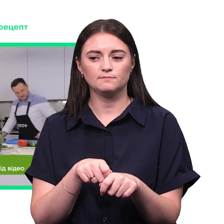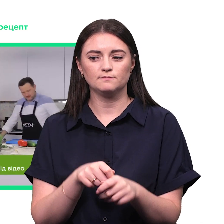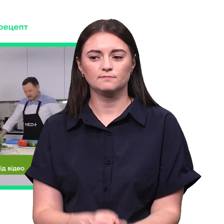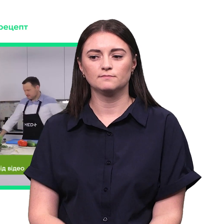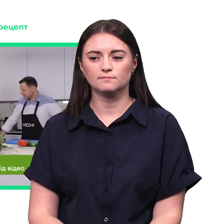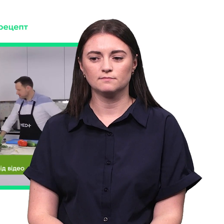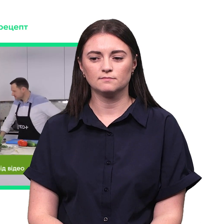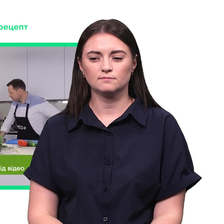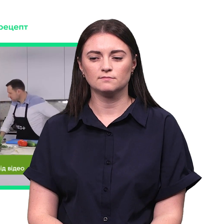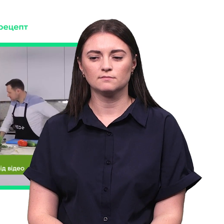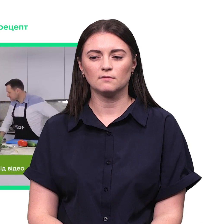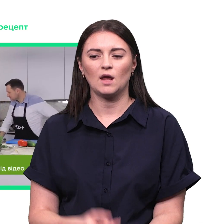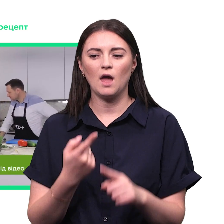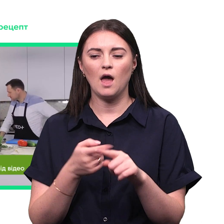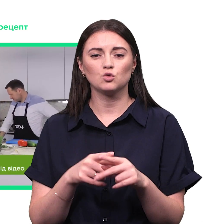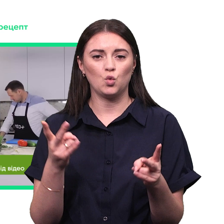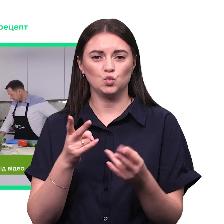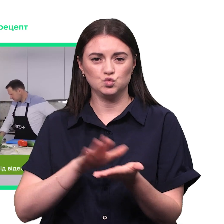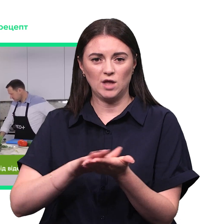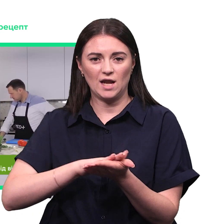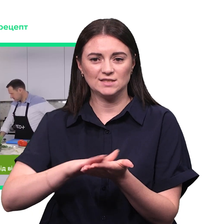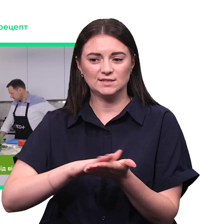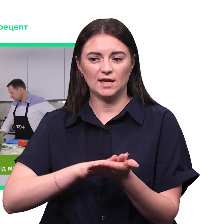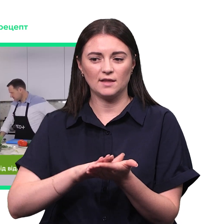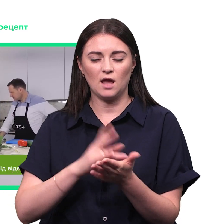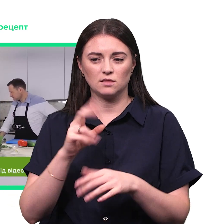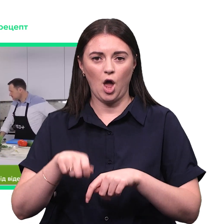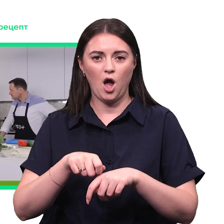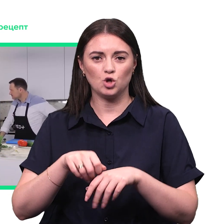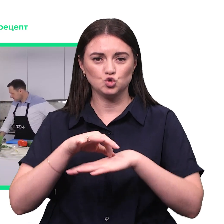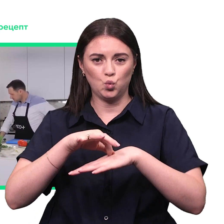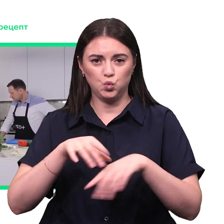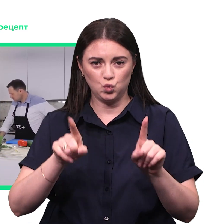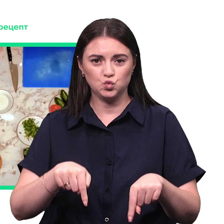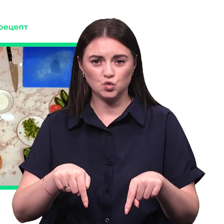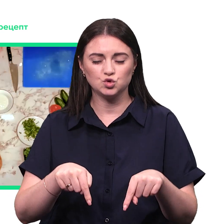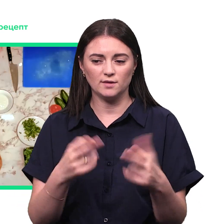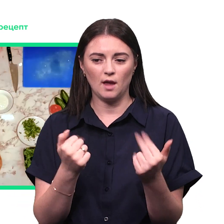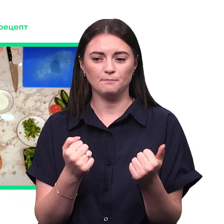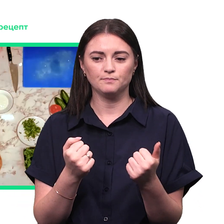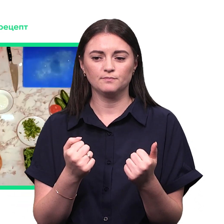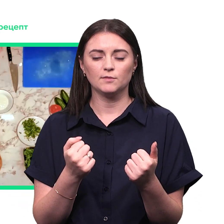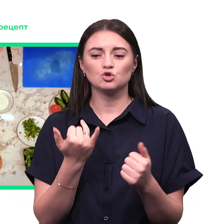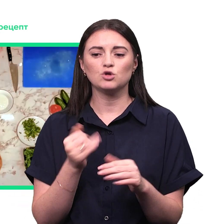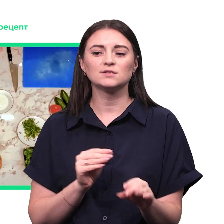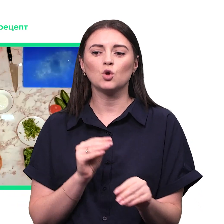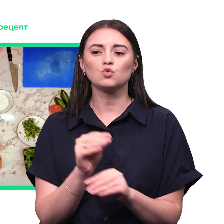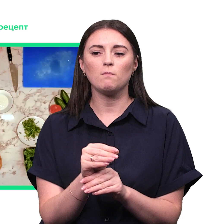так. Так. Это нужно растереть? Да. На шкурку тоже? Да. Сейчас мы еще добавим к